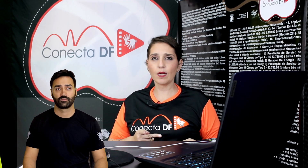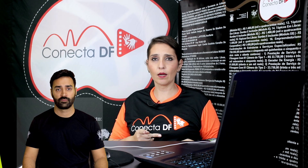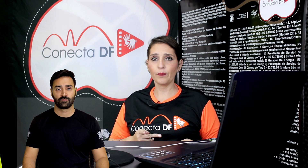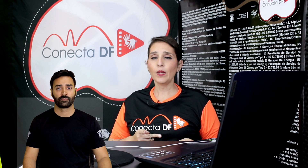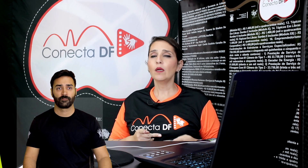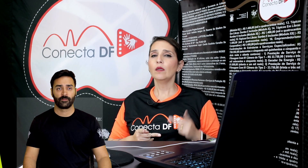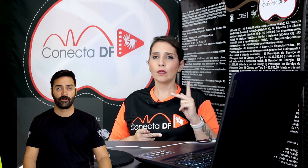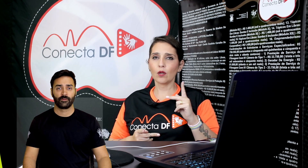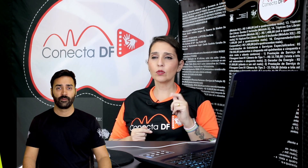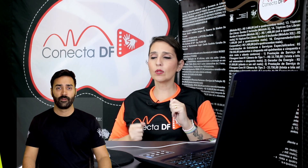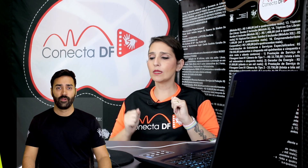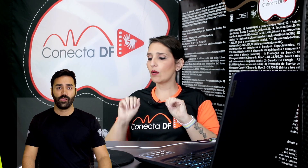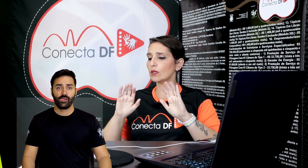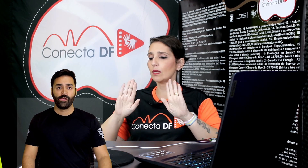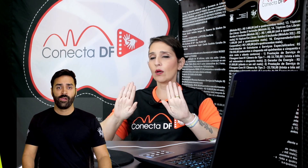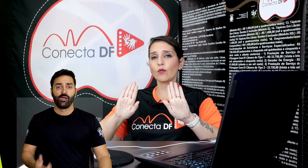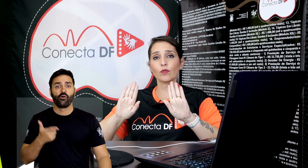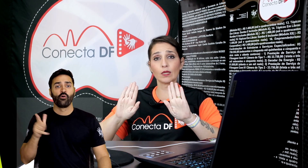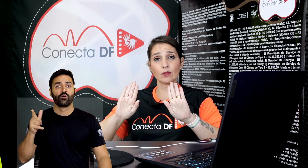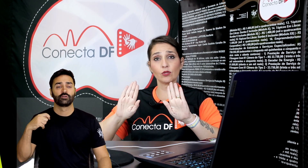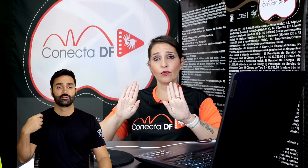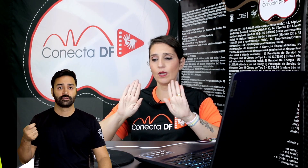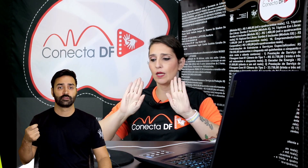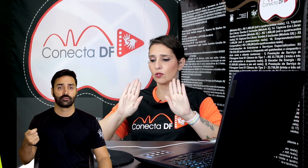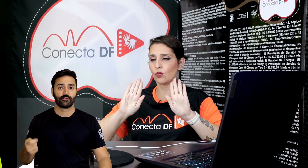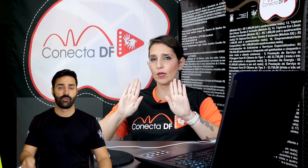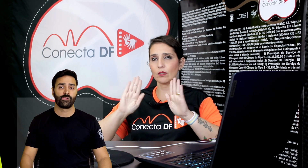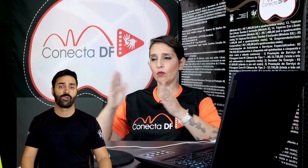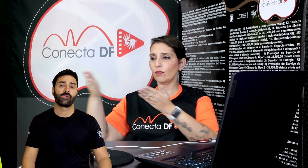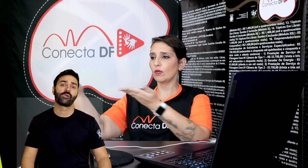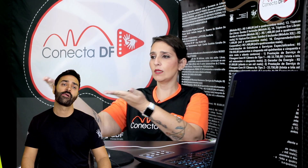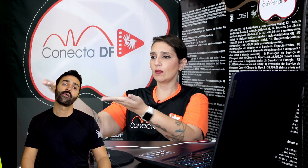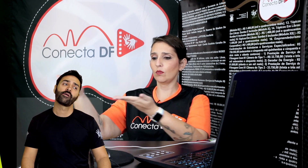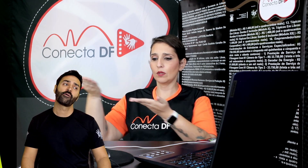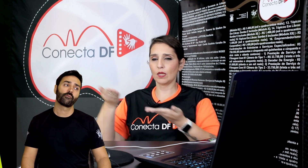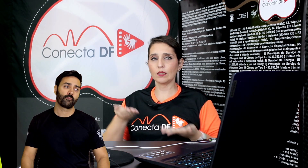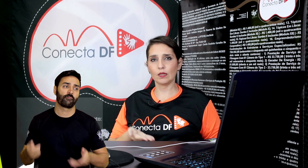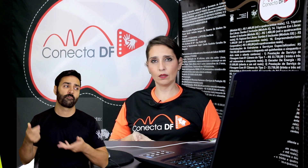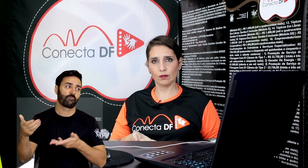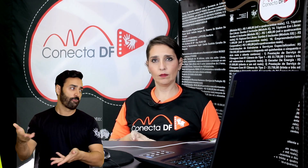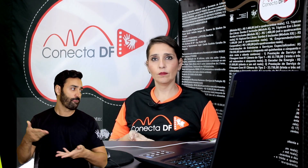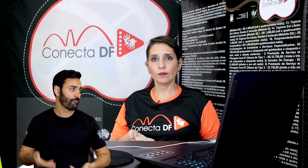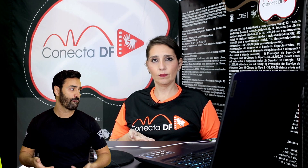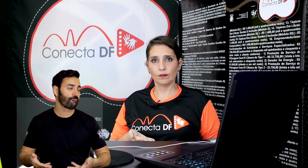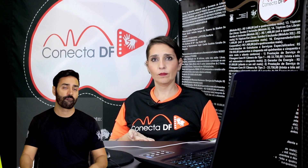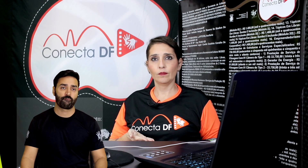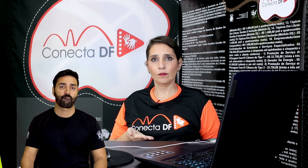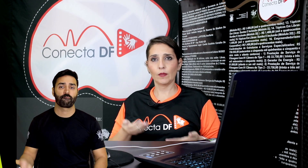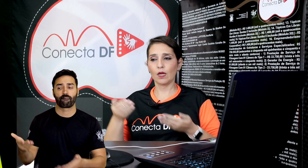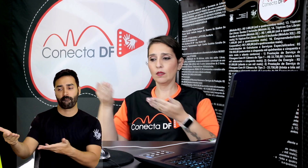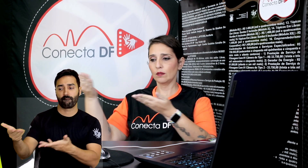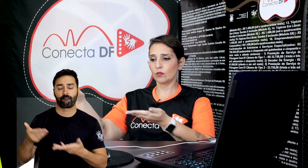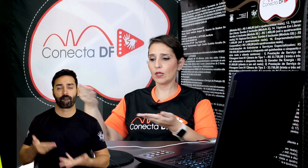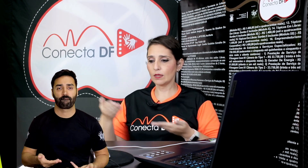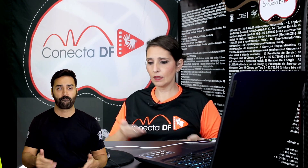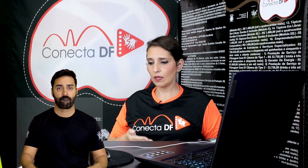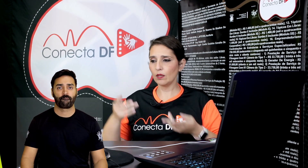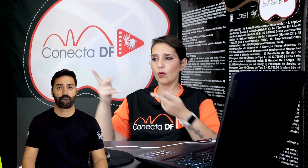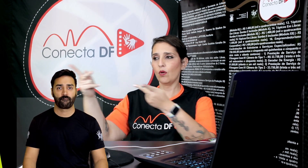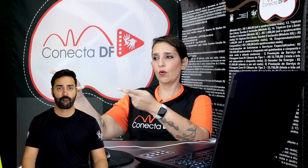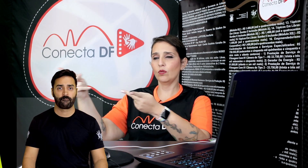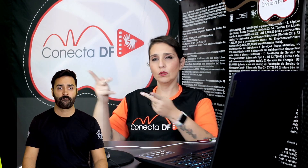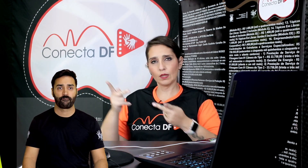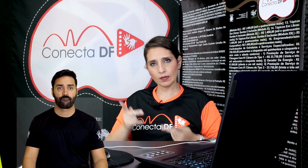vem para cá. Tem outro sinal, sim, que a configuração é diferente. Qual é essa configuração? Trazer. Tá? Então,